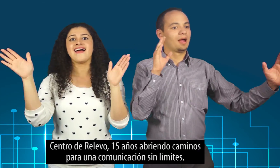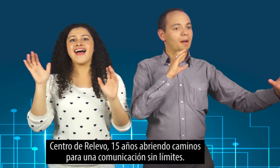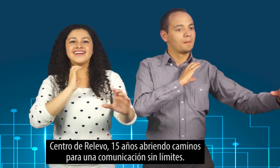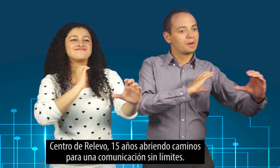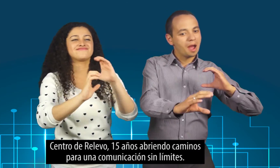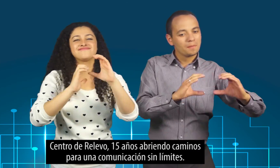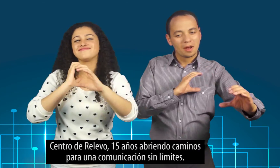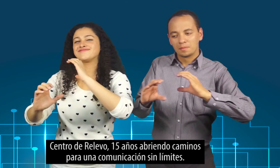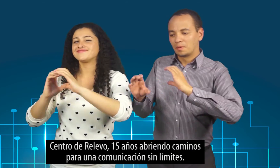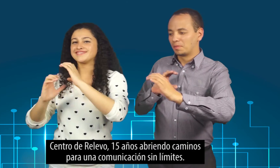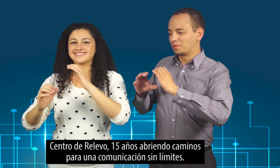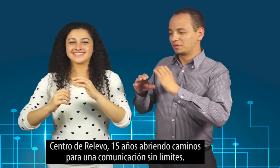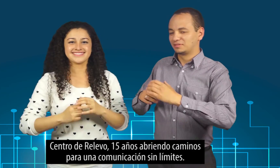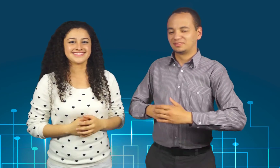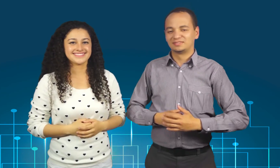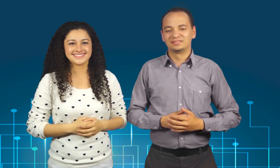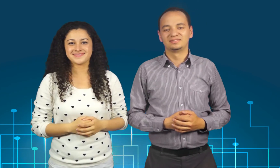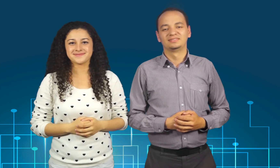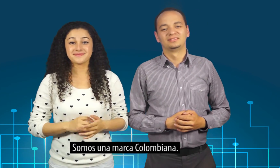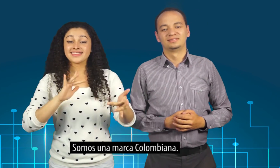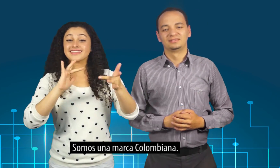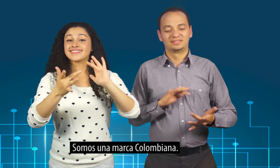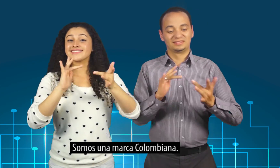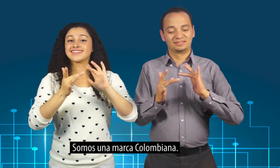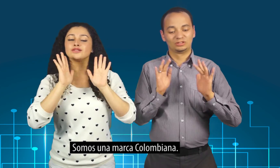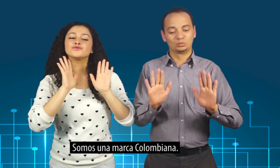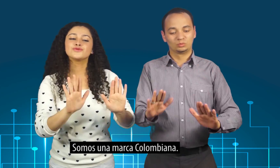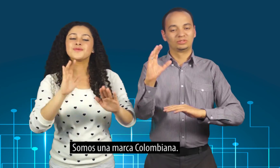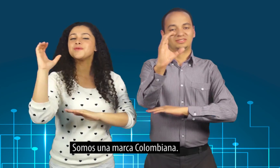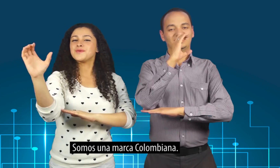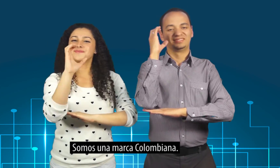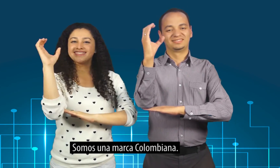Somos una marca colombiana.